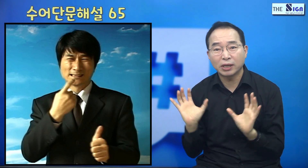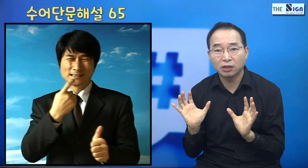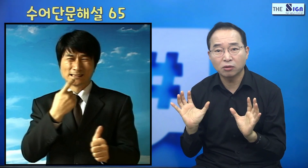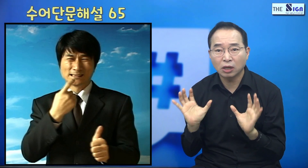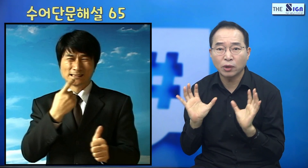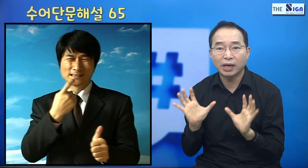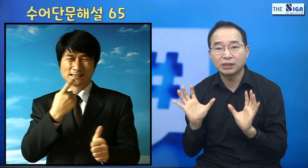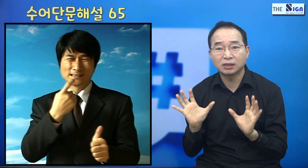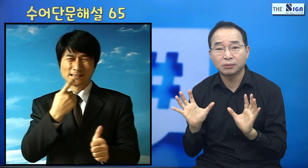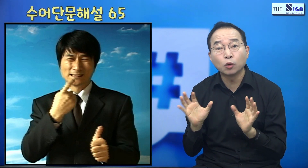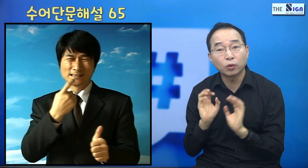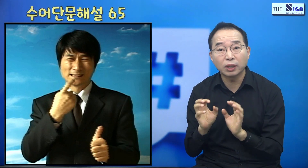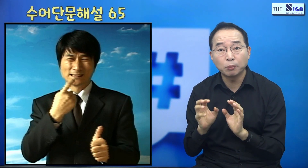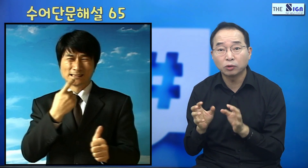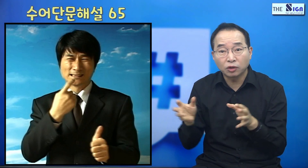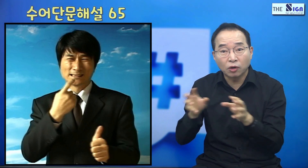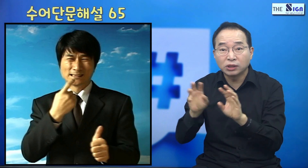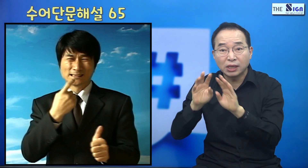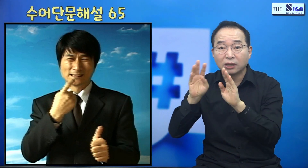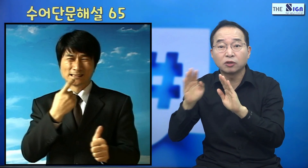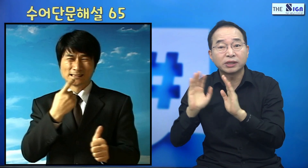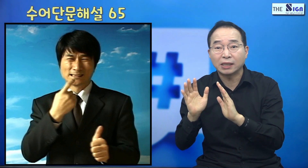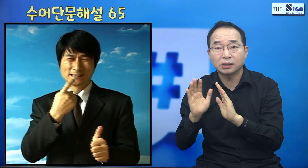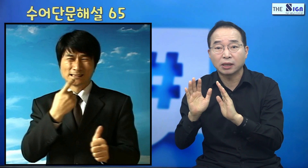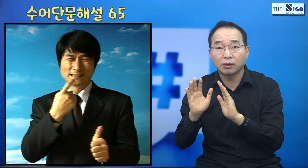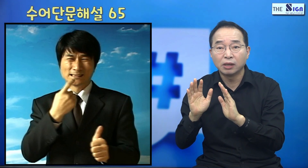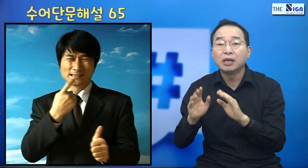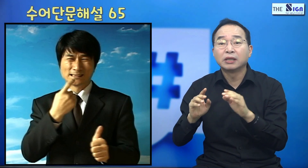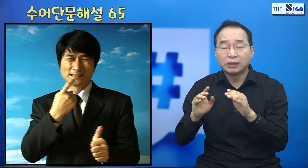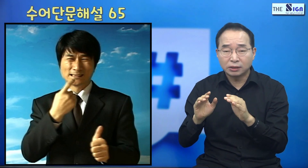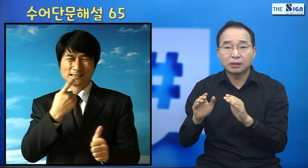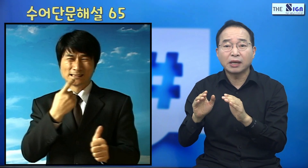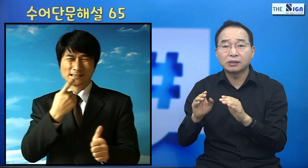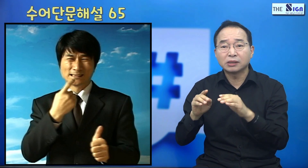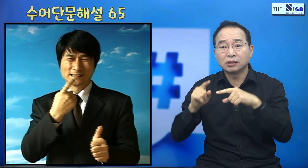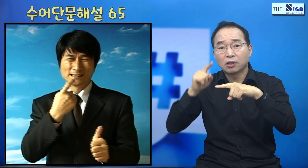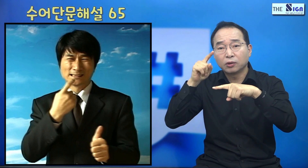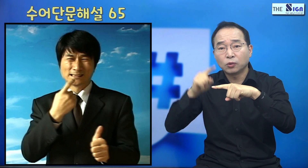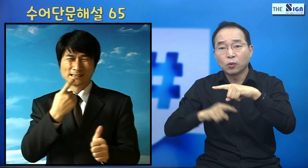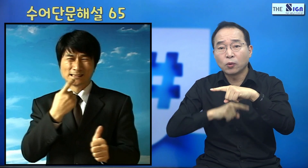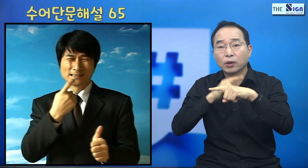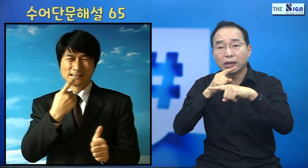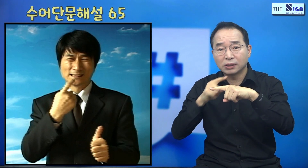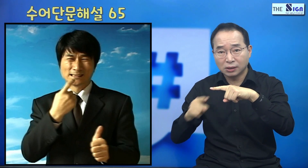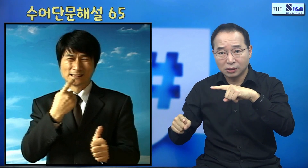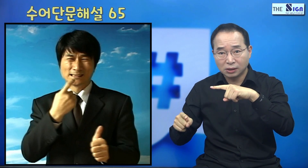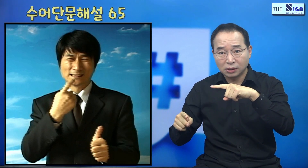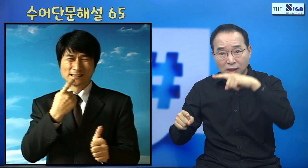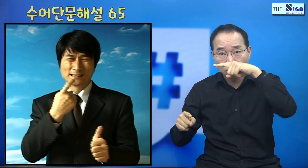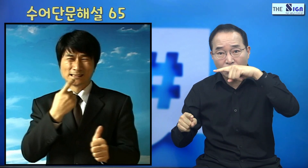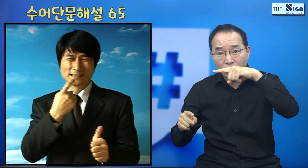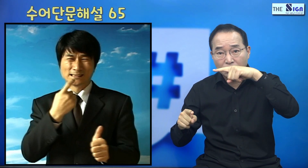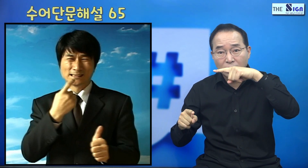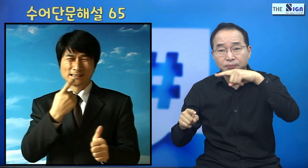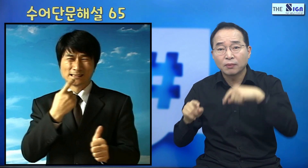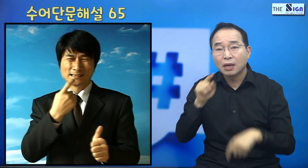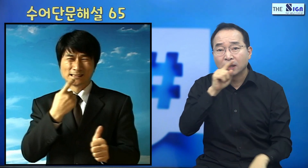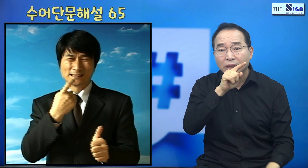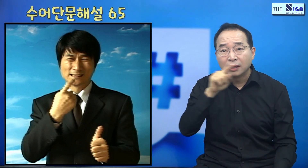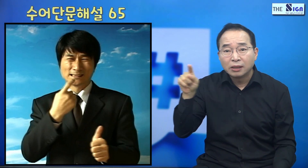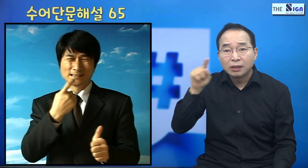깨끗한 환경 대회가 있습니다. 이렇게 뭐 어떤 병진하는 것이 아니잖아요. 그때 쓰는 거는 이렇게 쓰든지. 자, 이게